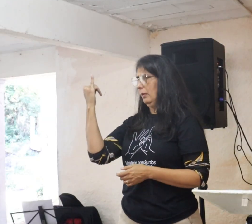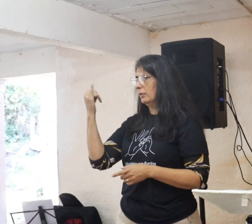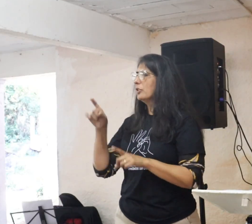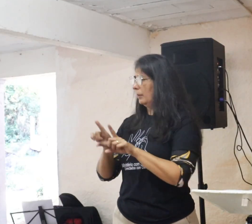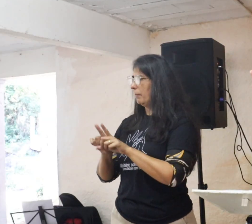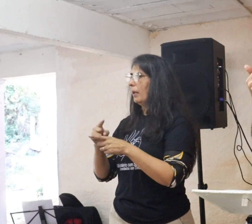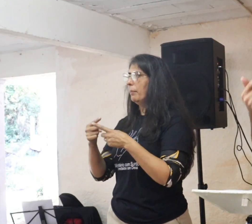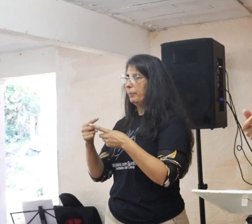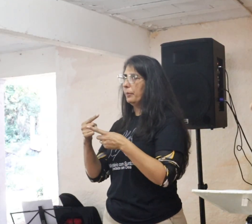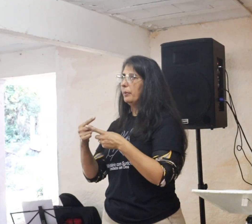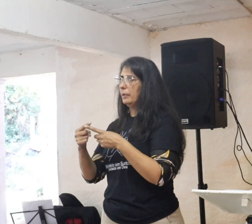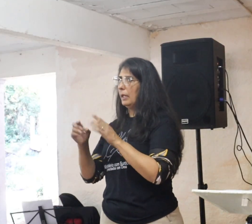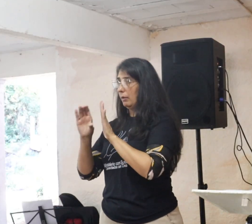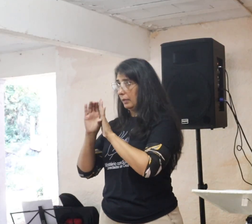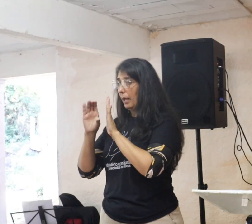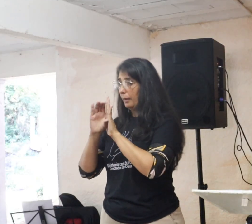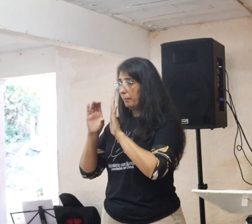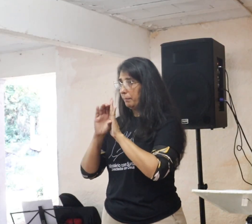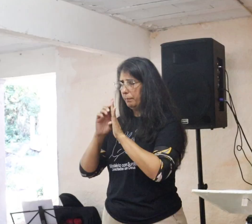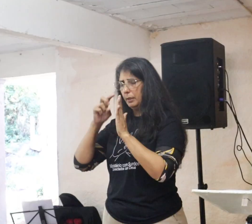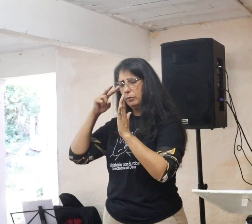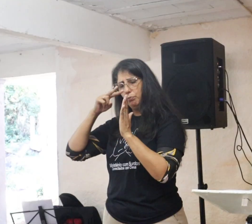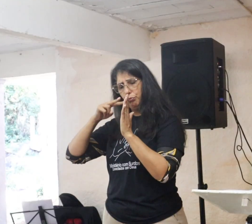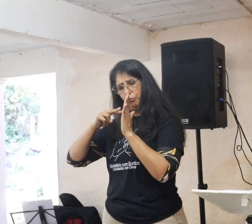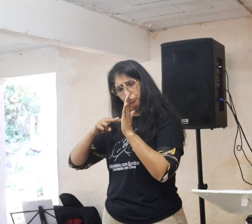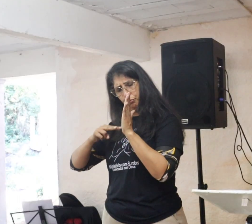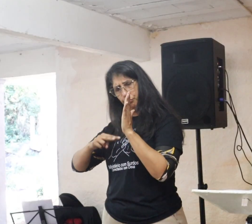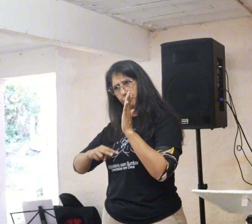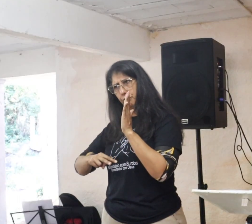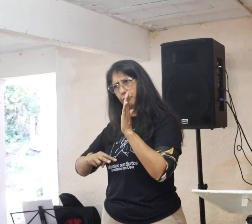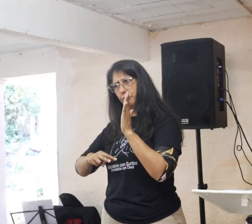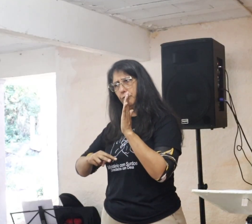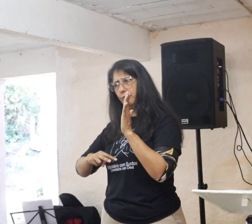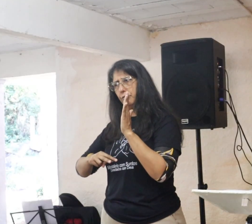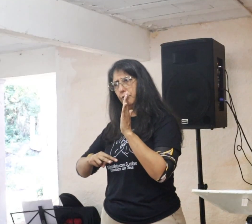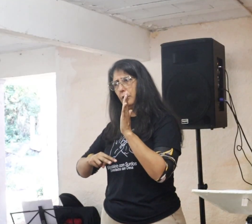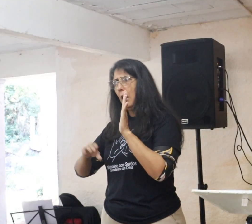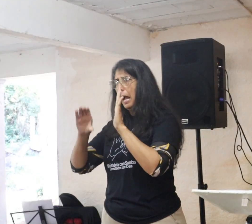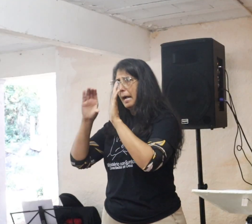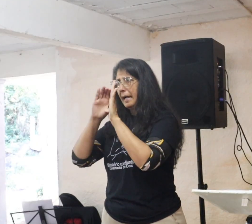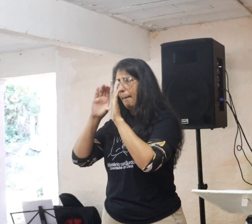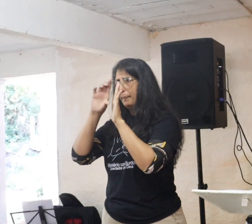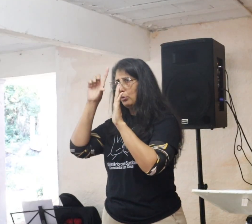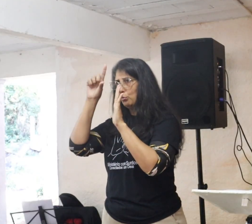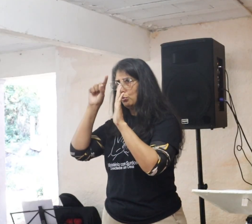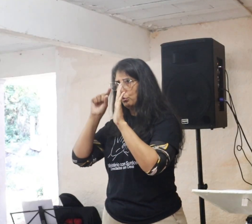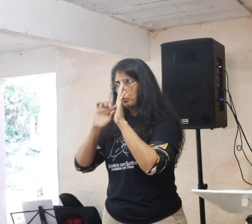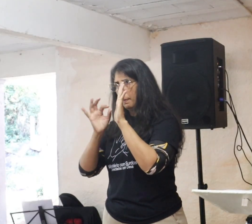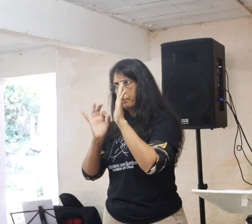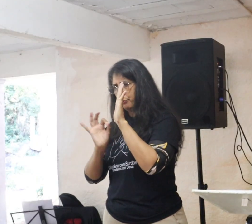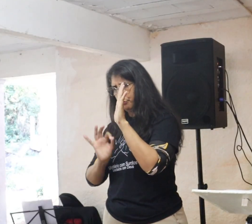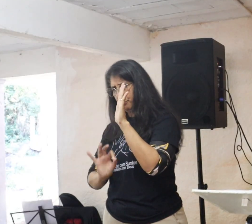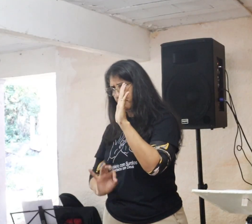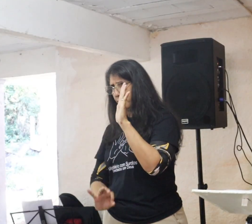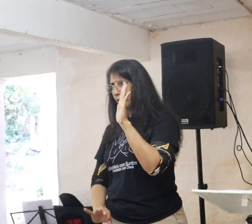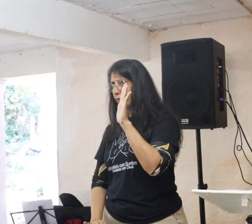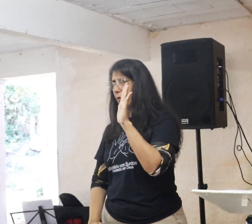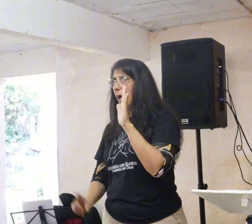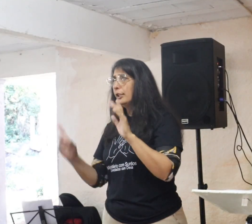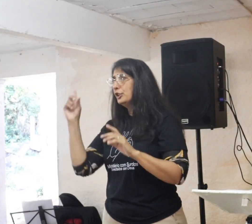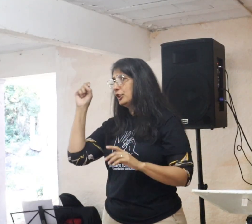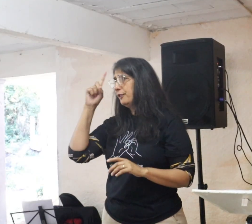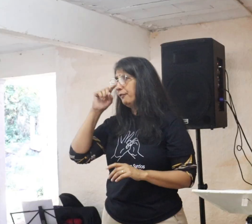que talvez nós deveríamos saber assim. O capítulo inteiro de cor é difícil, tem 58 versículos, mas pelo menos